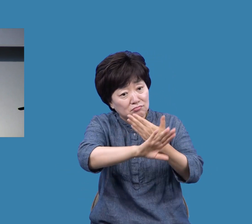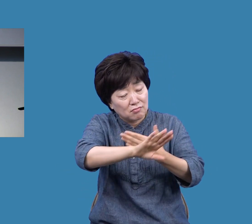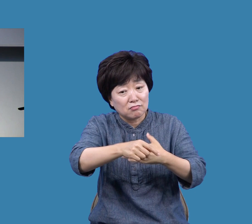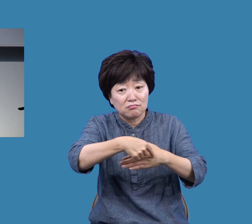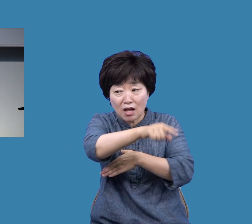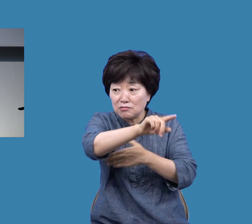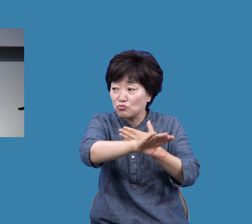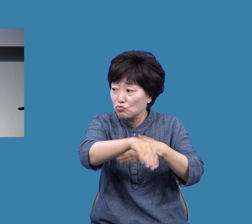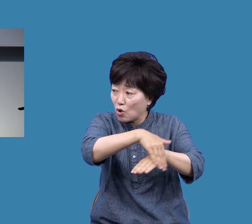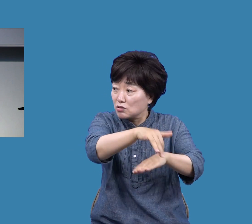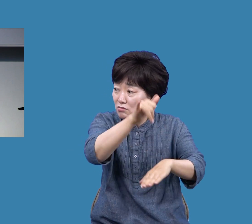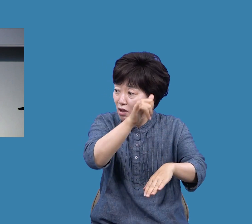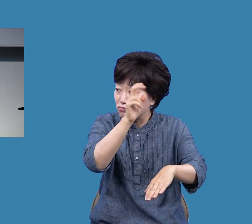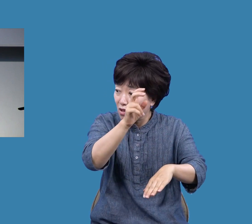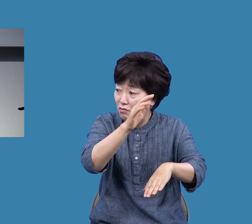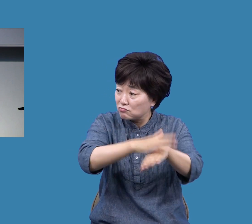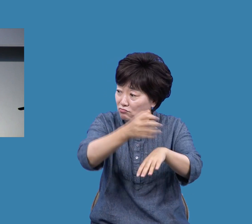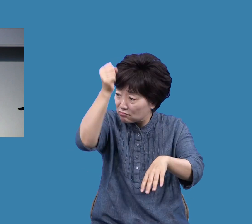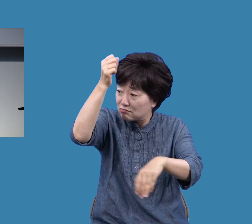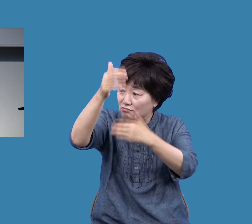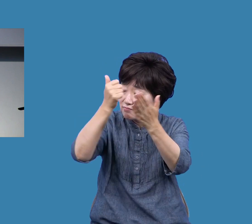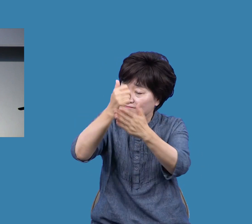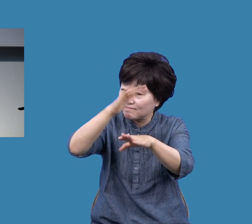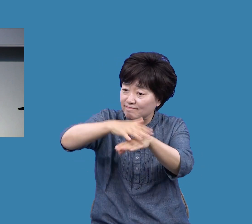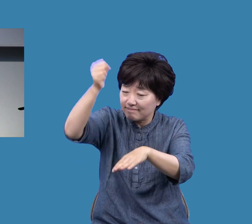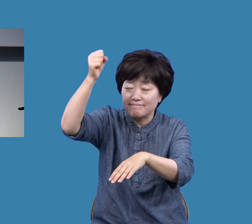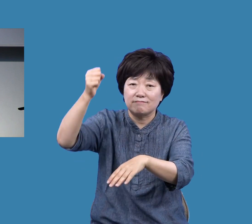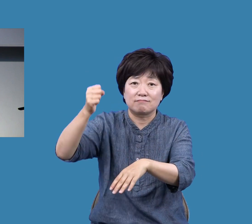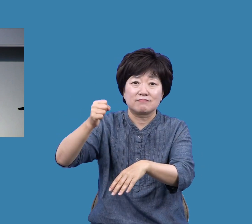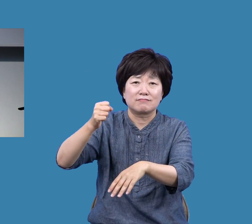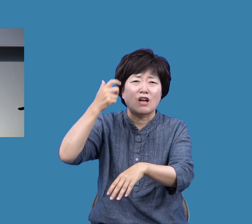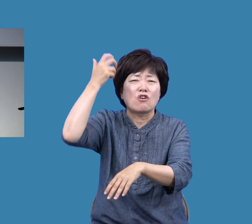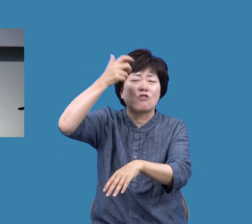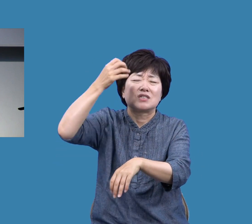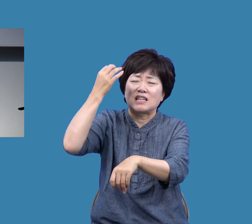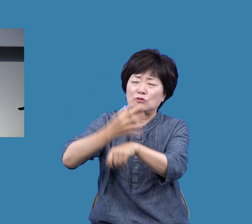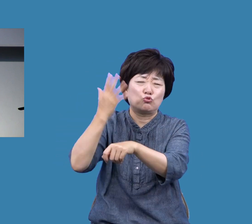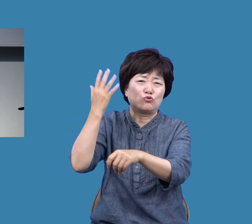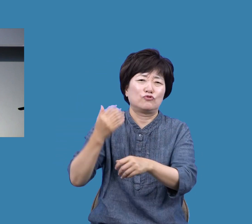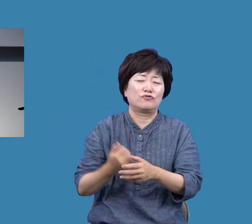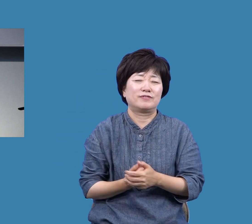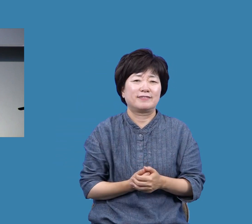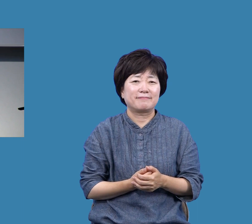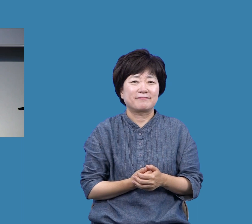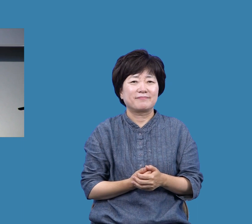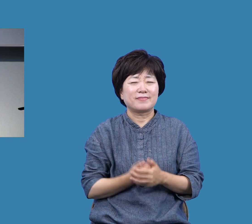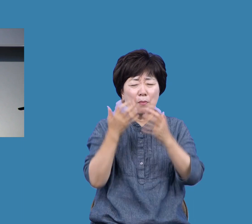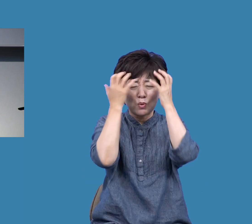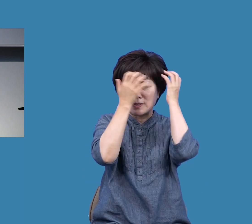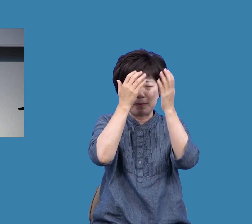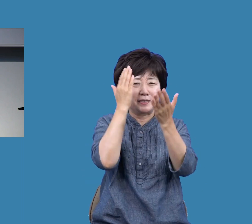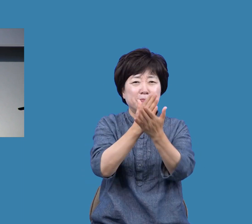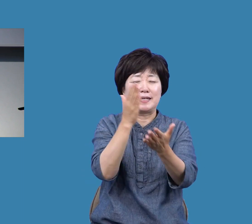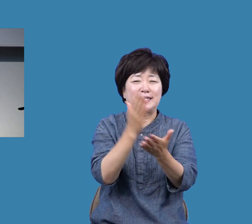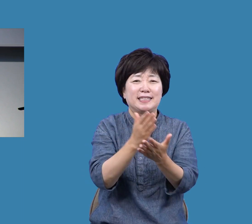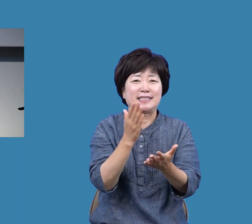있으면 되는 거지. 영은 여러분 단순한 거예요. 단순한 거. 아멘. 복잡하게 하지